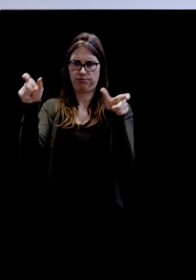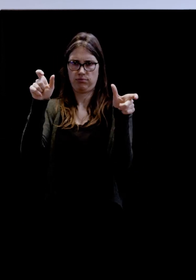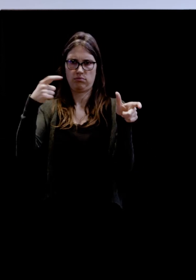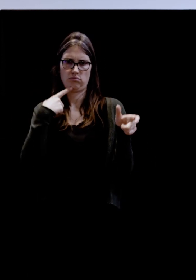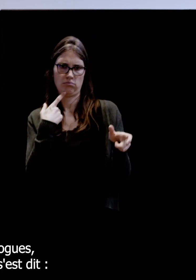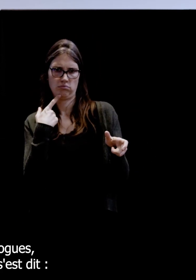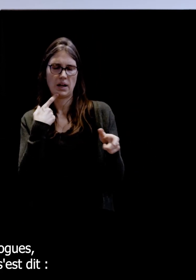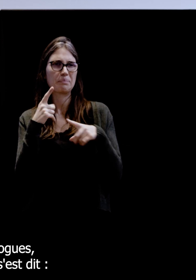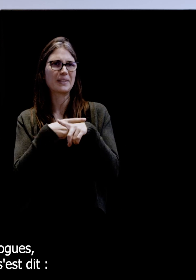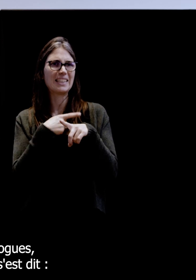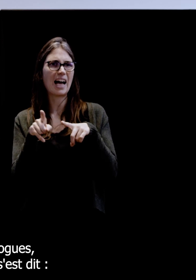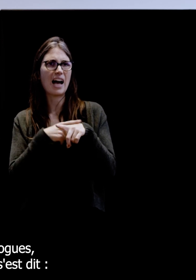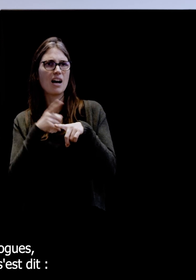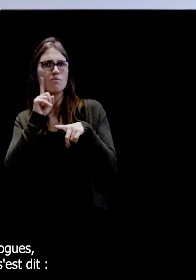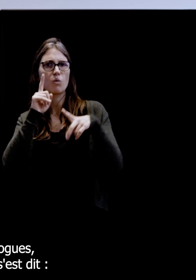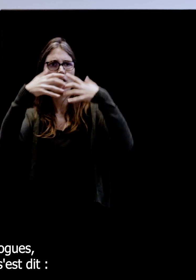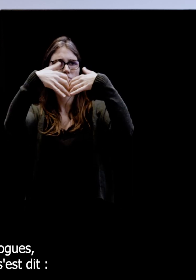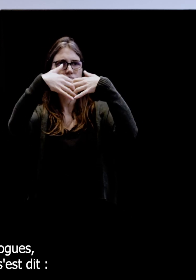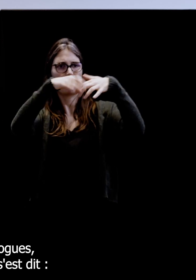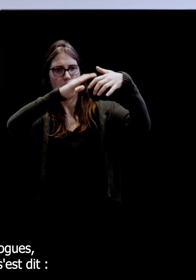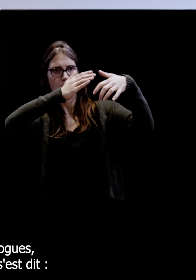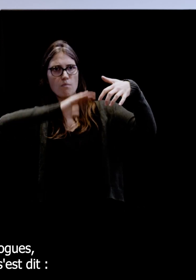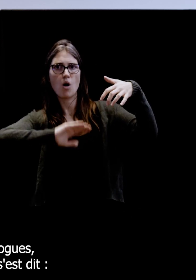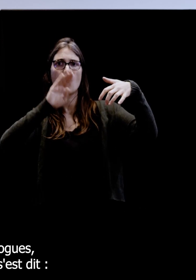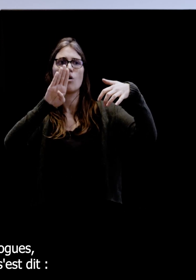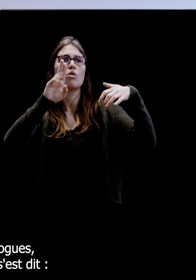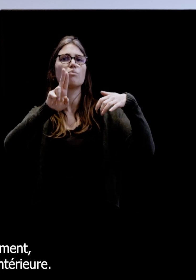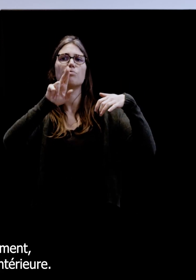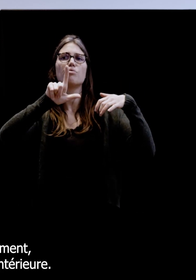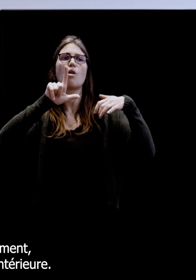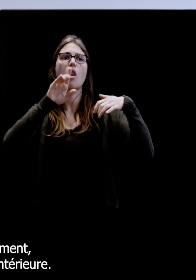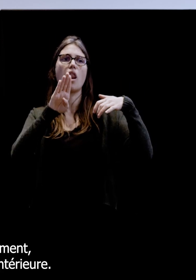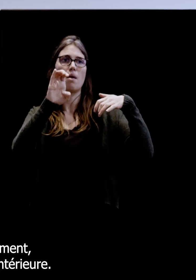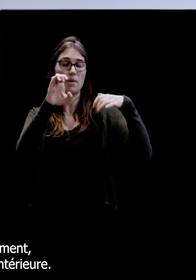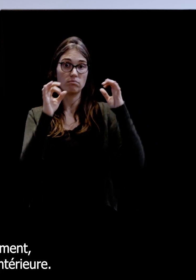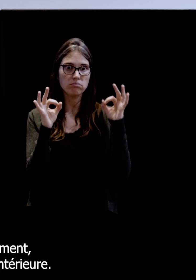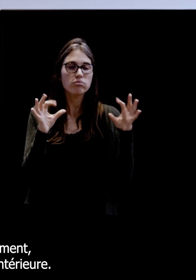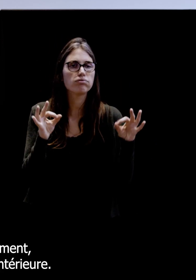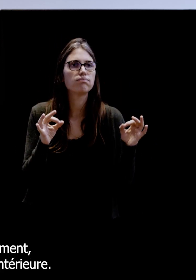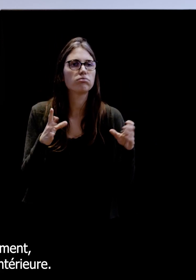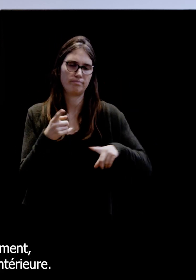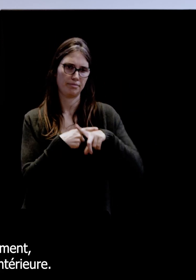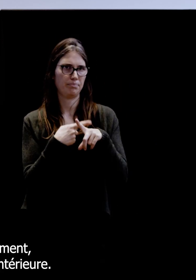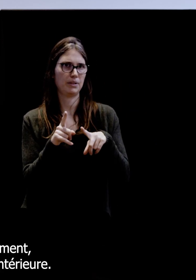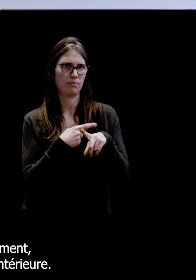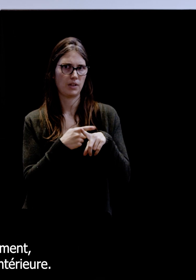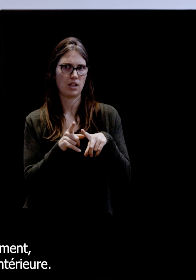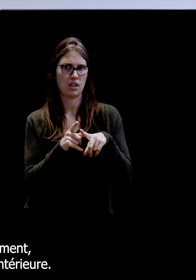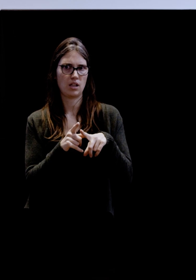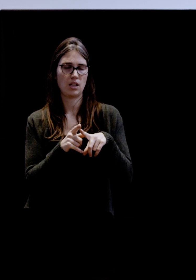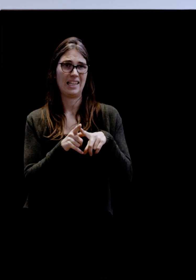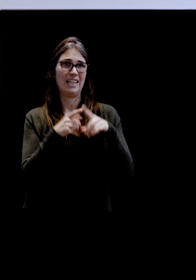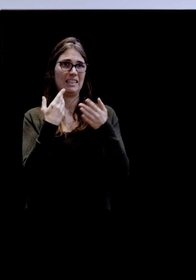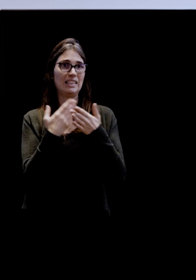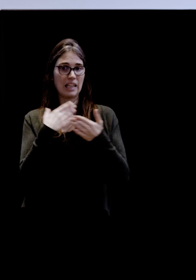Ok, bon. Et puis les endocrinologues, Graziella en particulier, s'est dit mais ce déficit finalement c'est l'hormone la plus